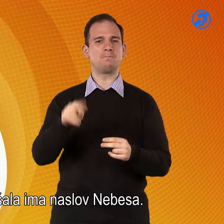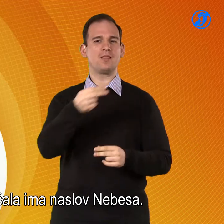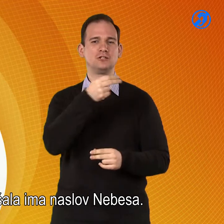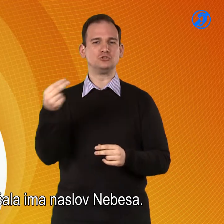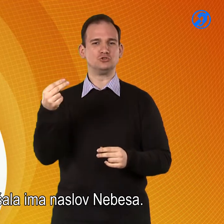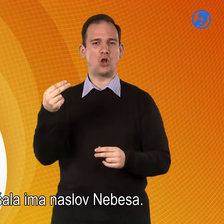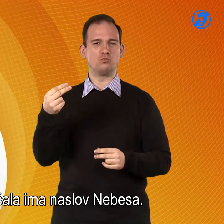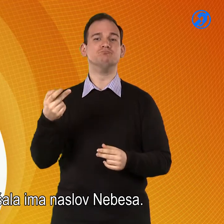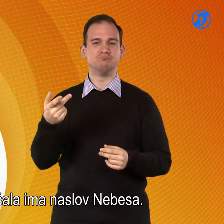naslov Nebesa.